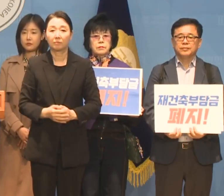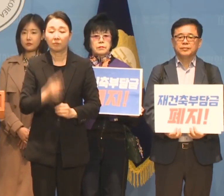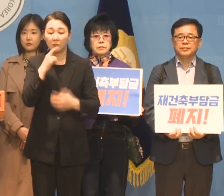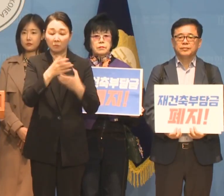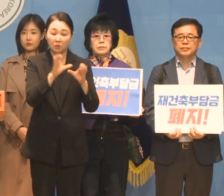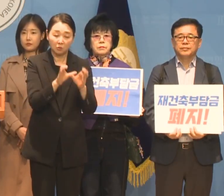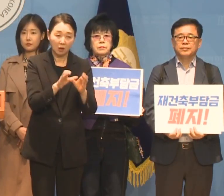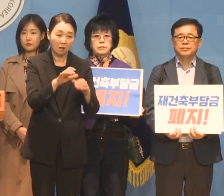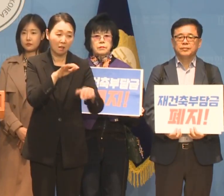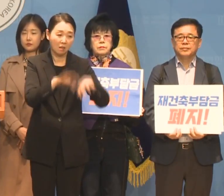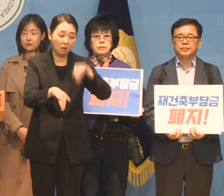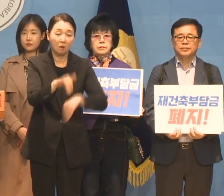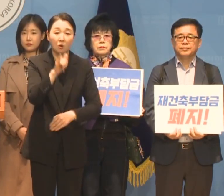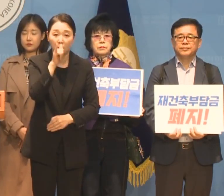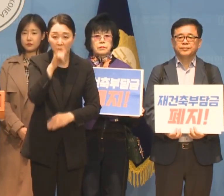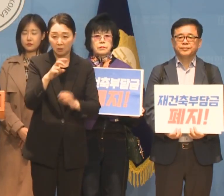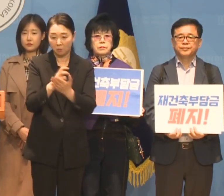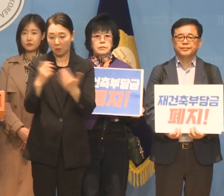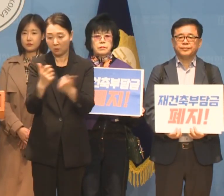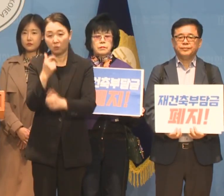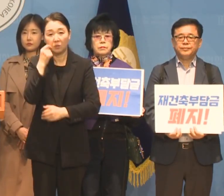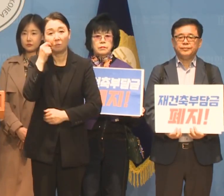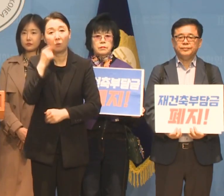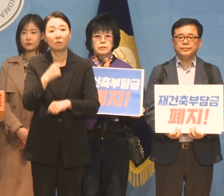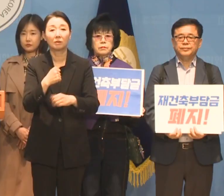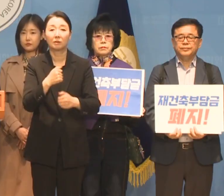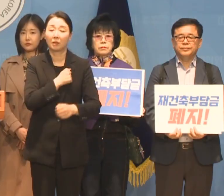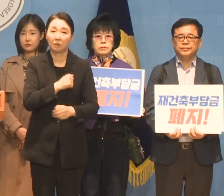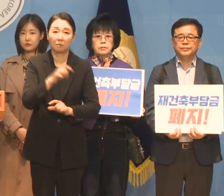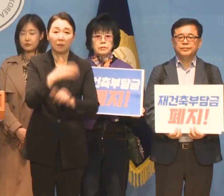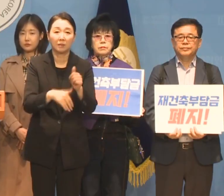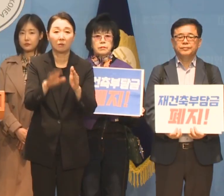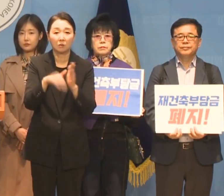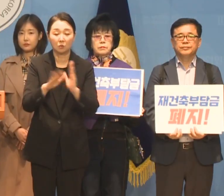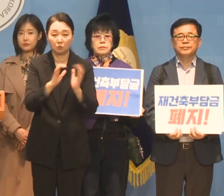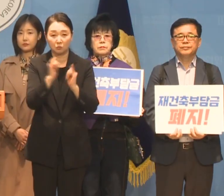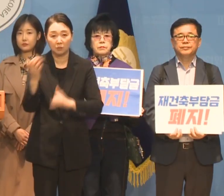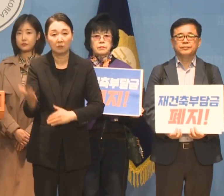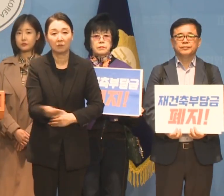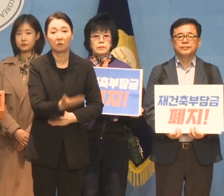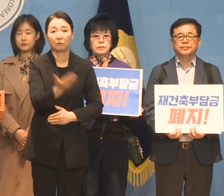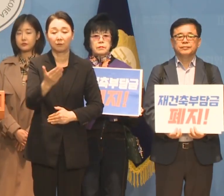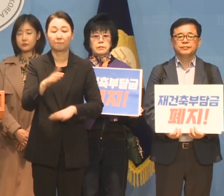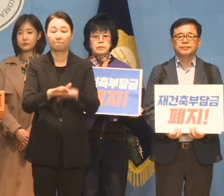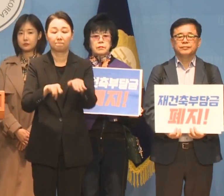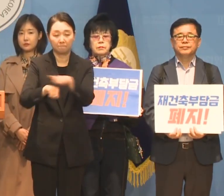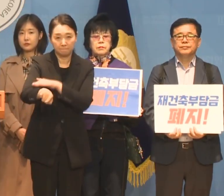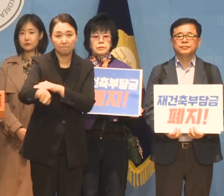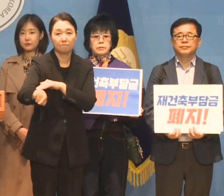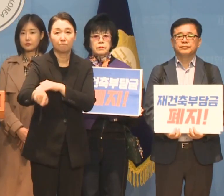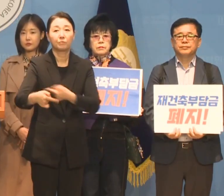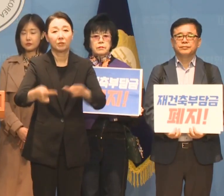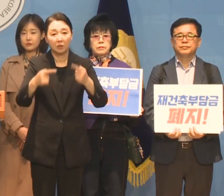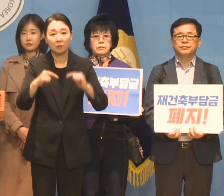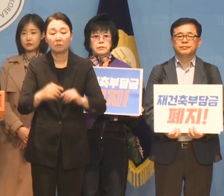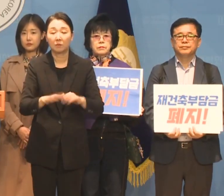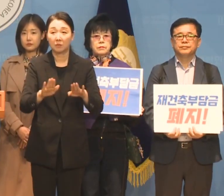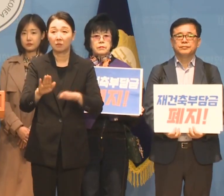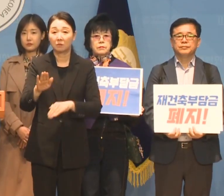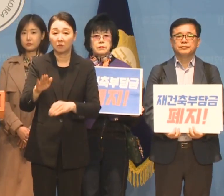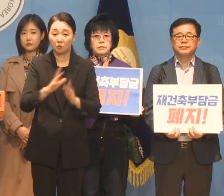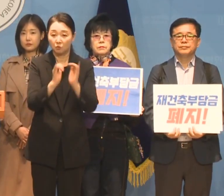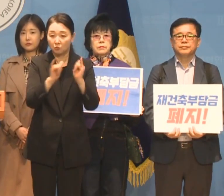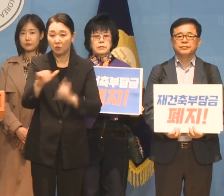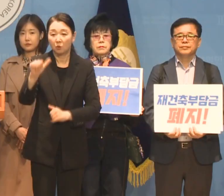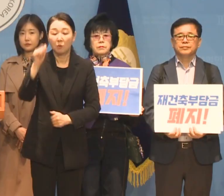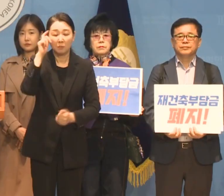민주당의 횡포로 법안 논의조차 못하는 답답한 상황에 국민께서 직접 나섰습니다. 무려 5만 명이 넘는